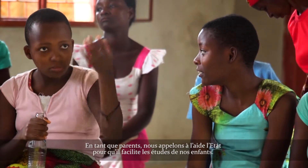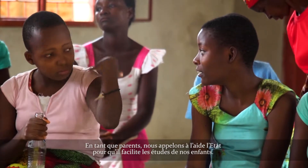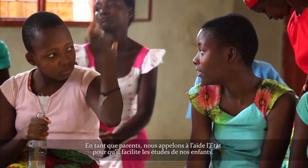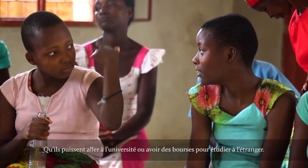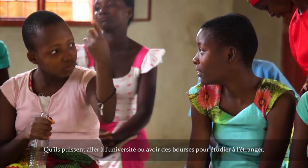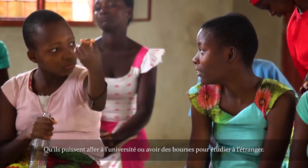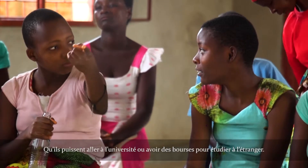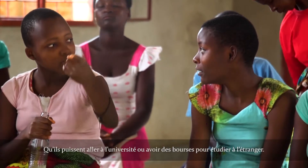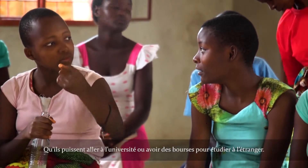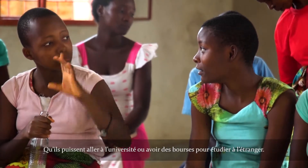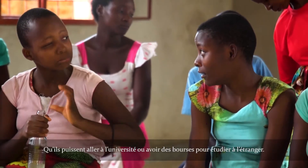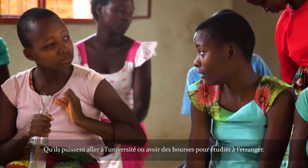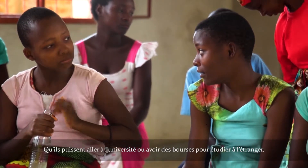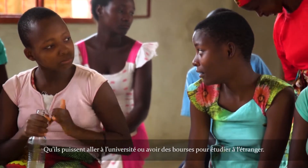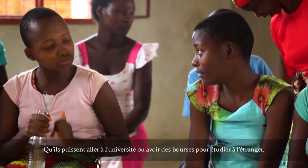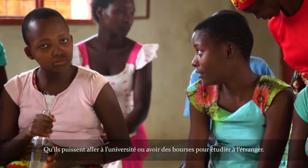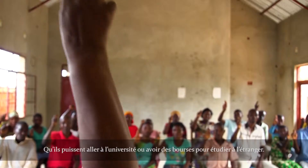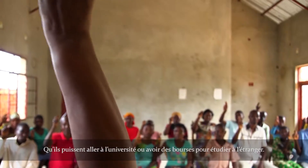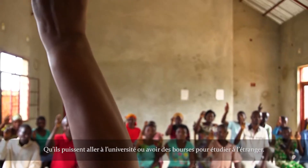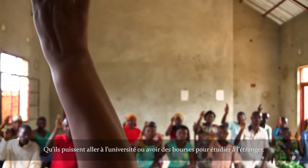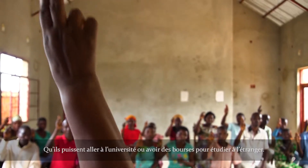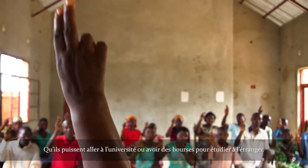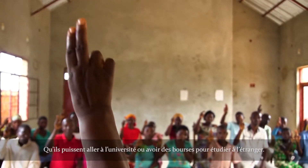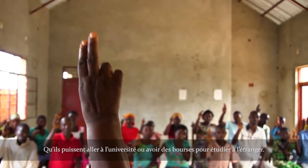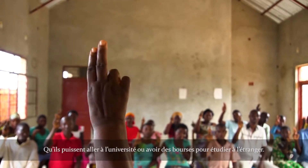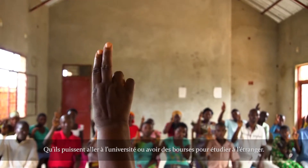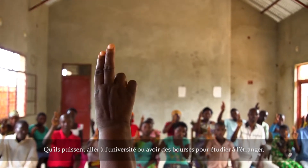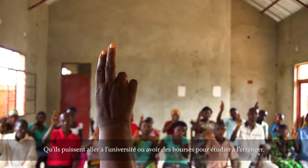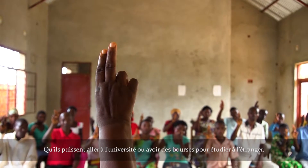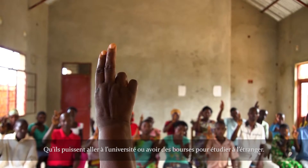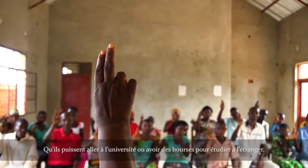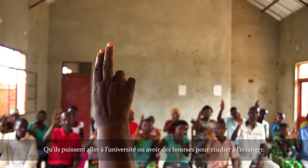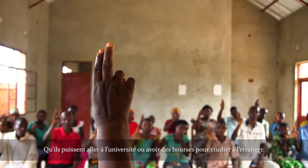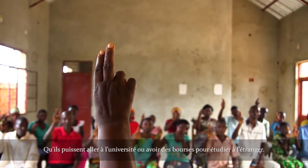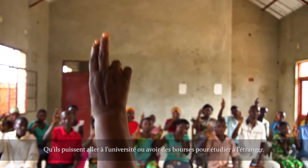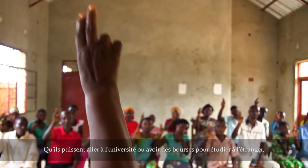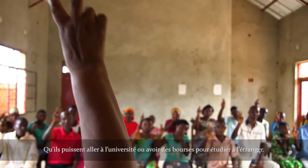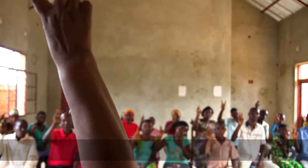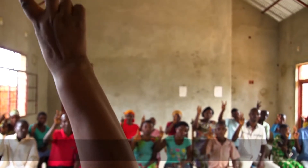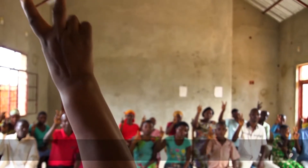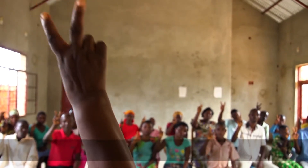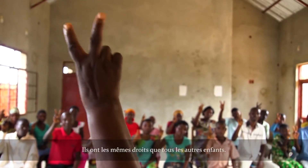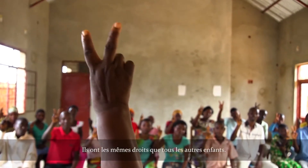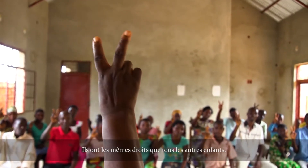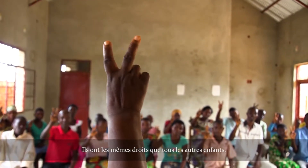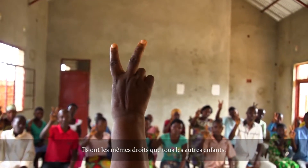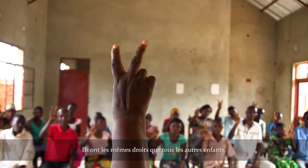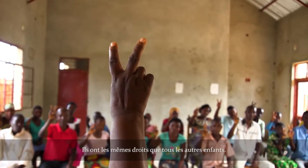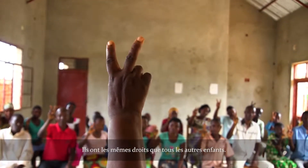amashuri bona shaka mbere bashike nk'umuza kaminuza canke baronka amabursi bagende hanze kuko bafise uburenganzira cyo kimena